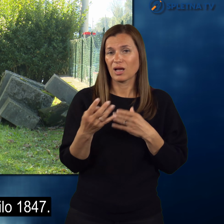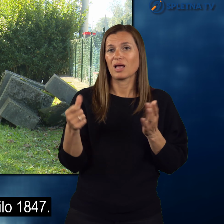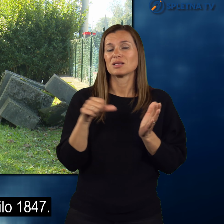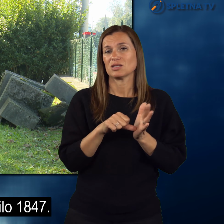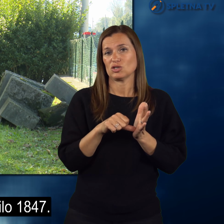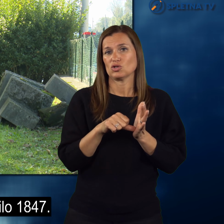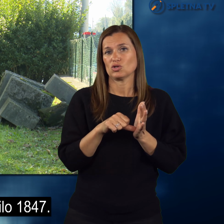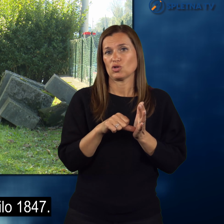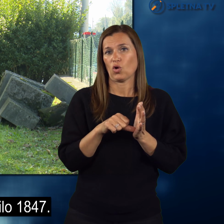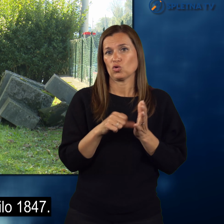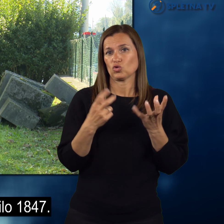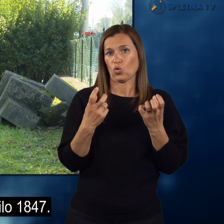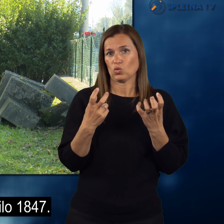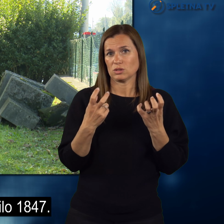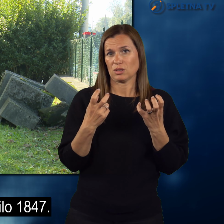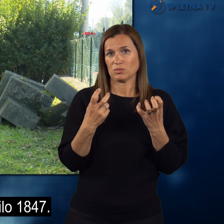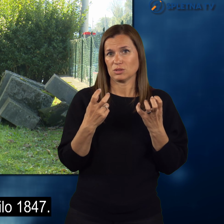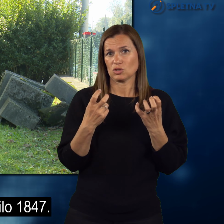4.